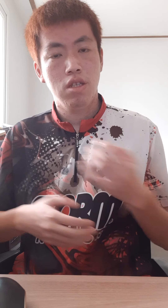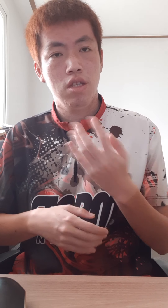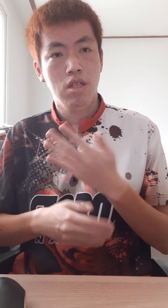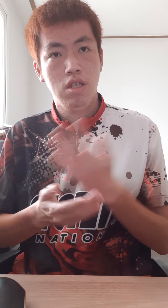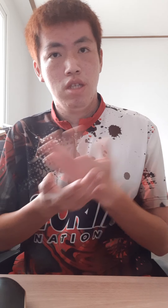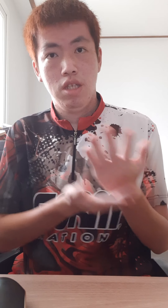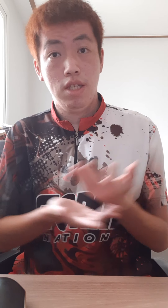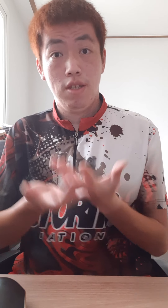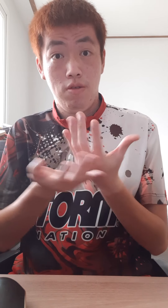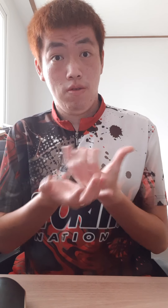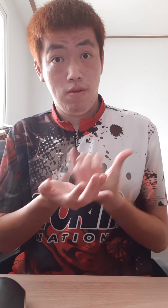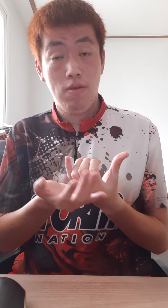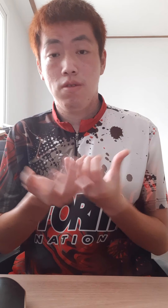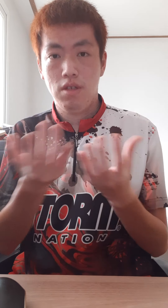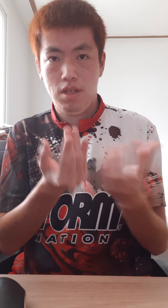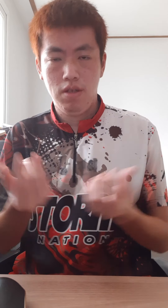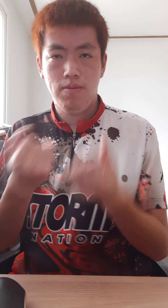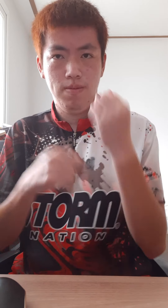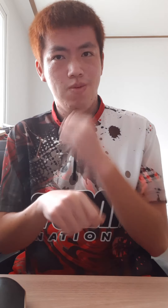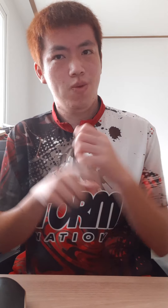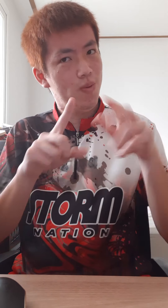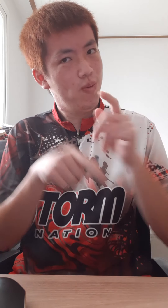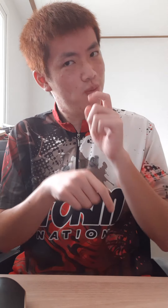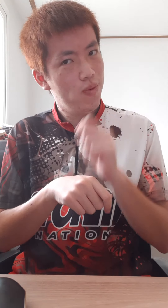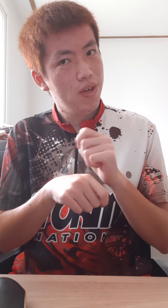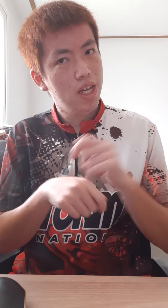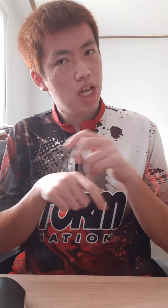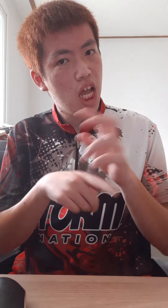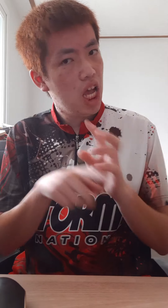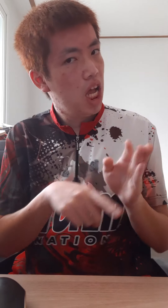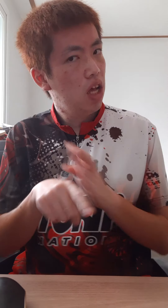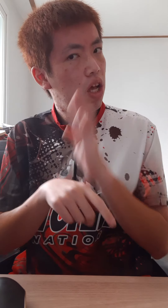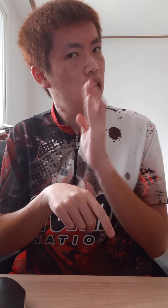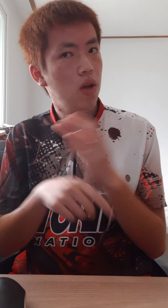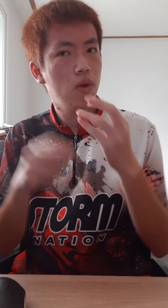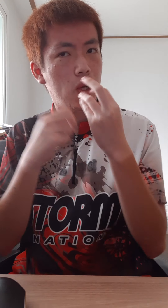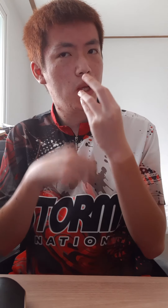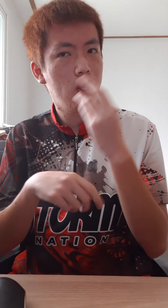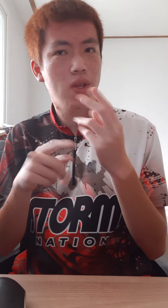장면에 인물의 대화와 배경음악 정보, 장면을 설명하는 목소리가 더해진 영화입니다.